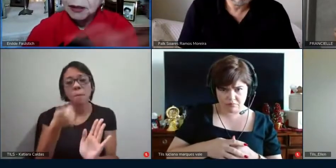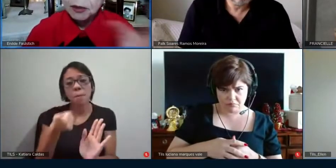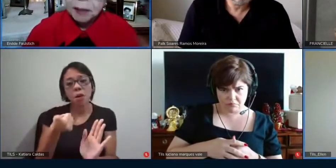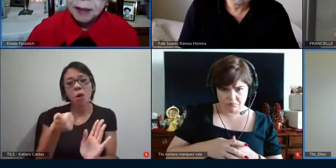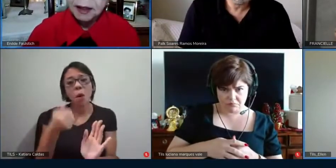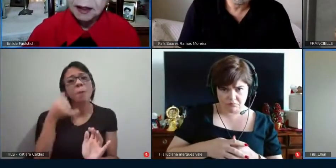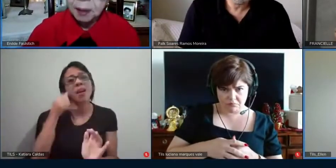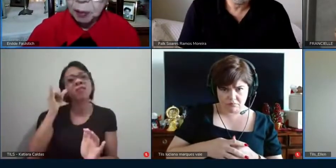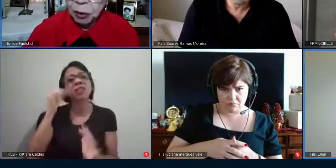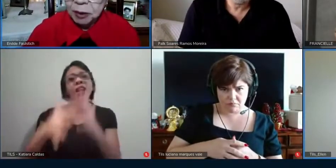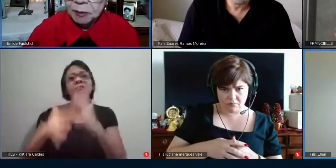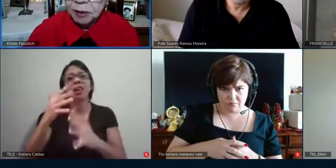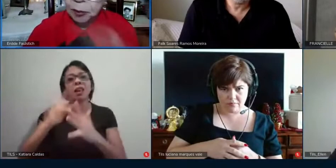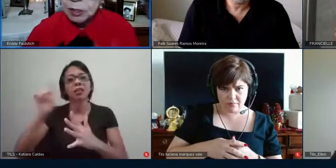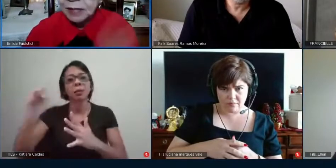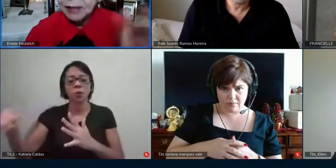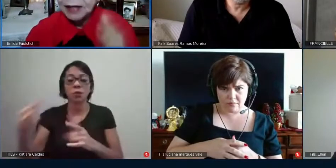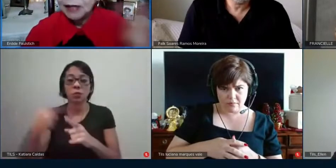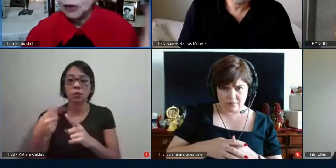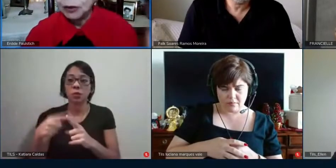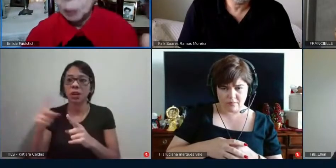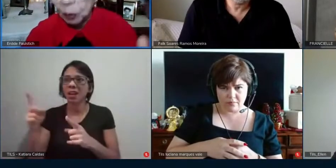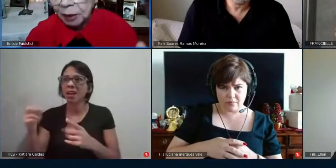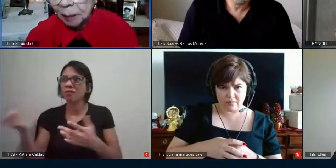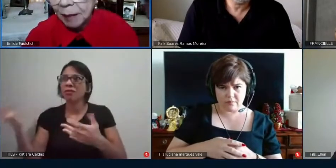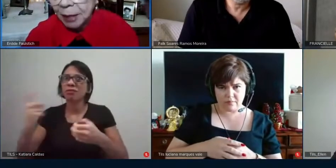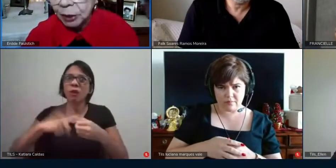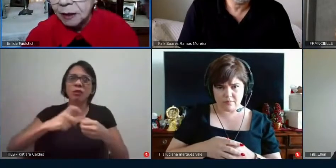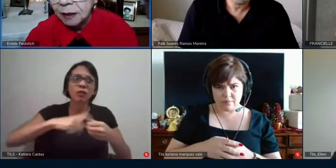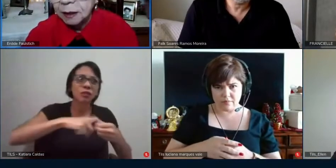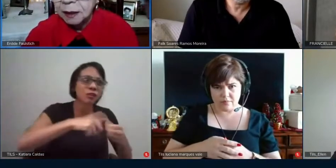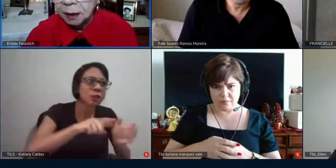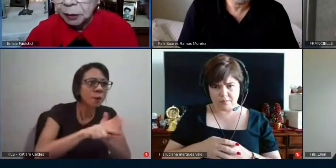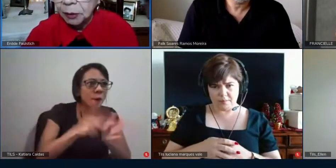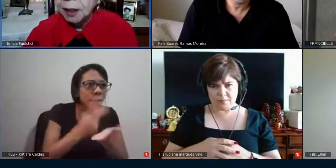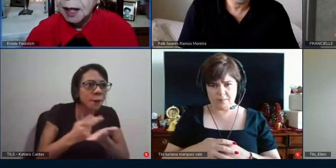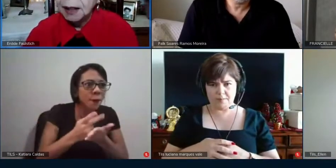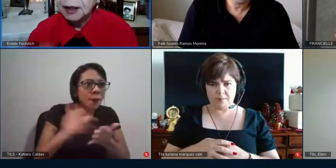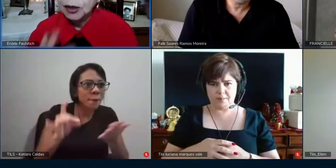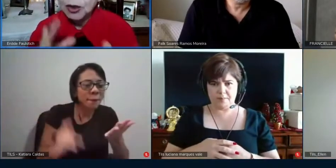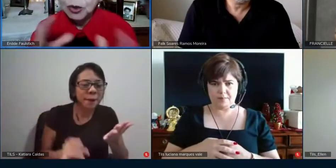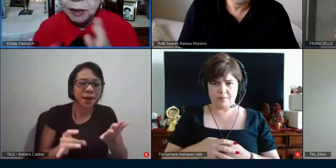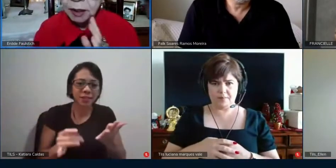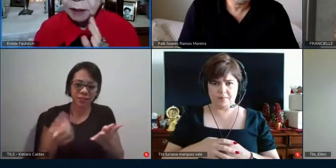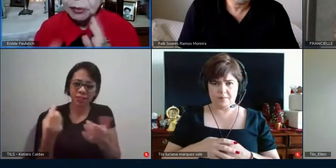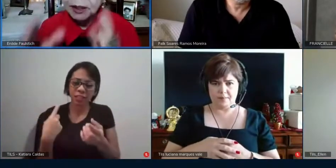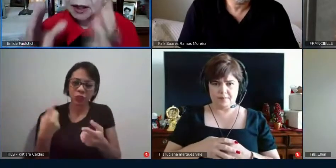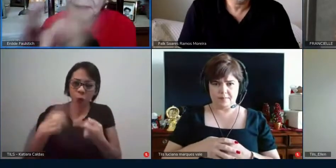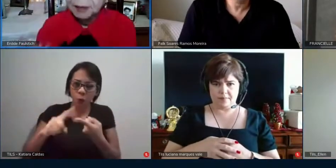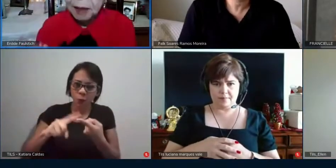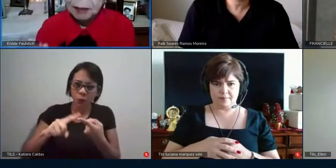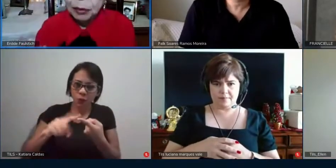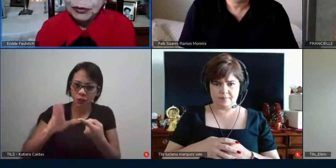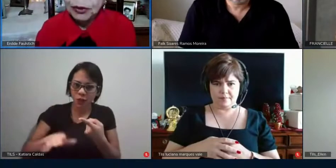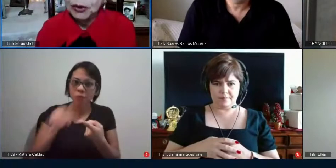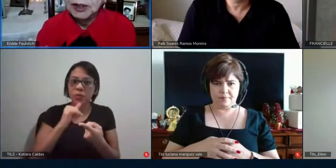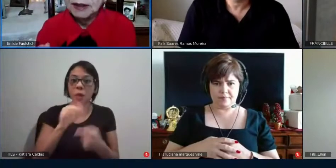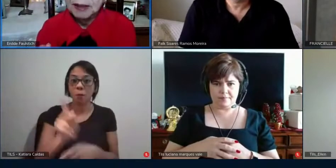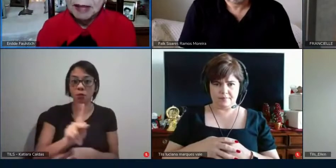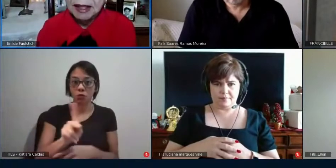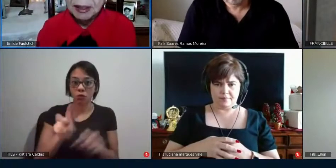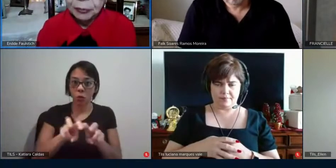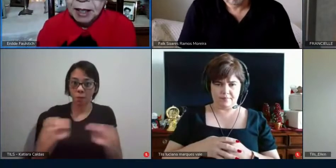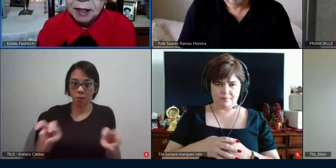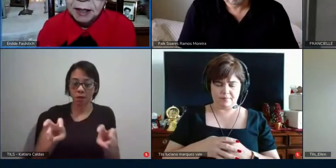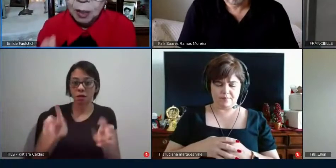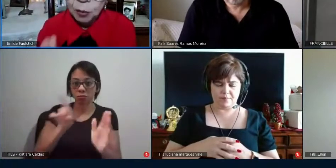não se perder depois, porque senão depois ele vai ter que voltar a procurar páginas. Então, aquilo que nós combinamos... A professora da